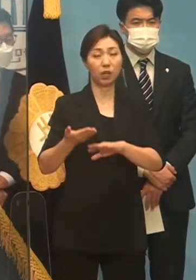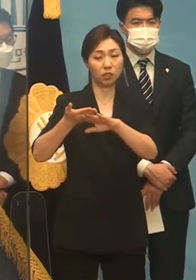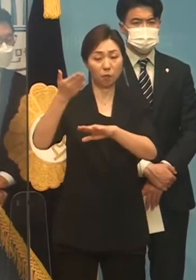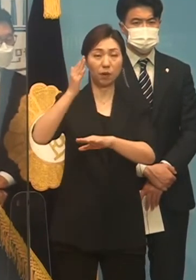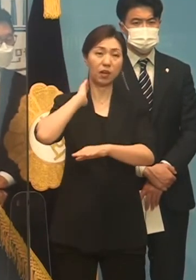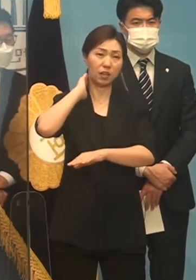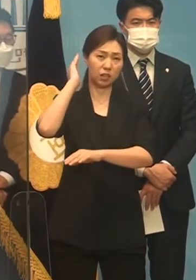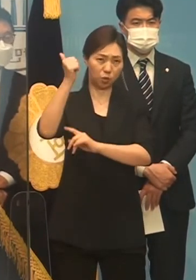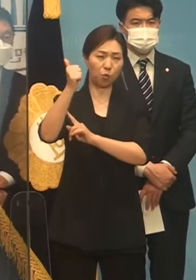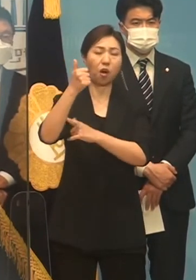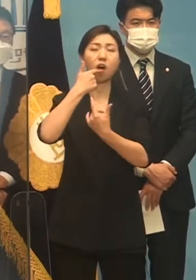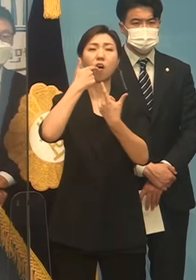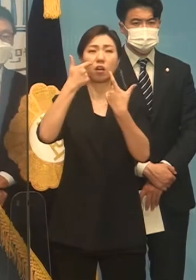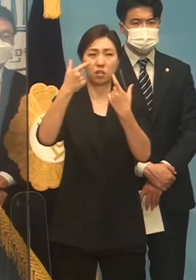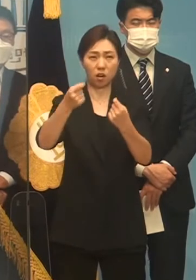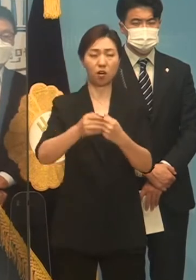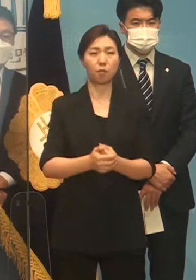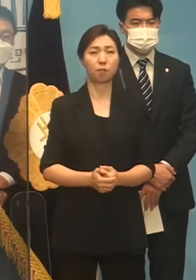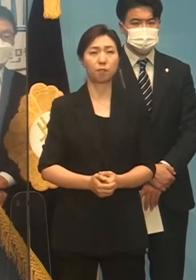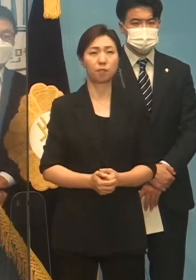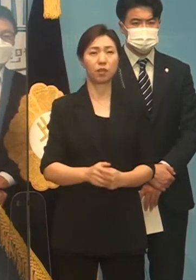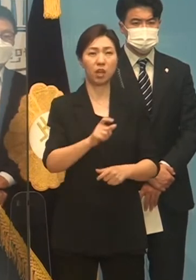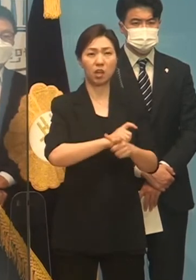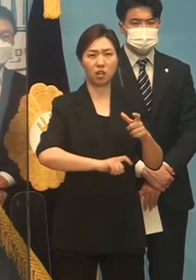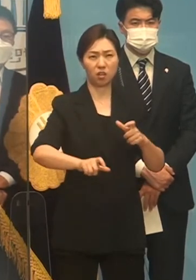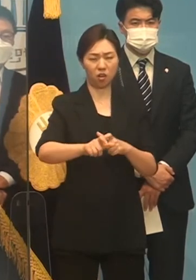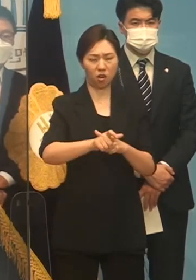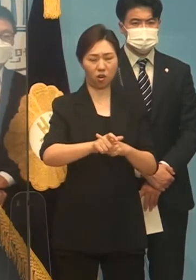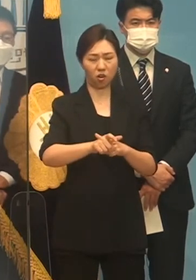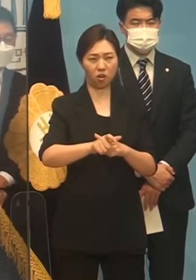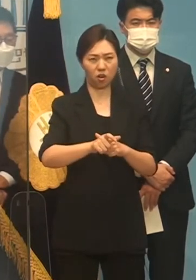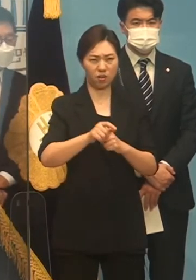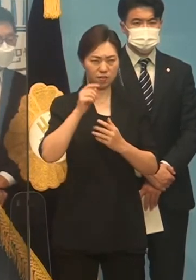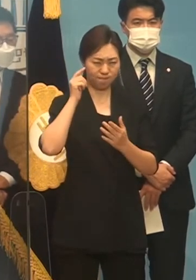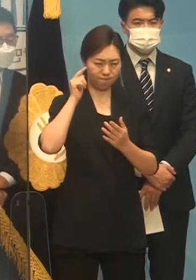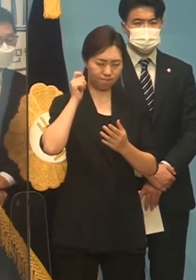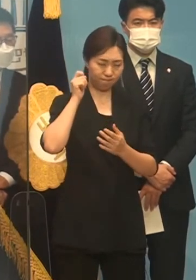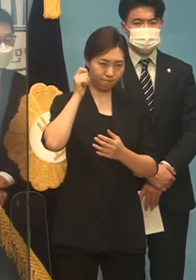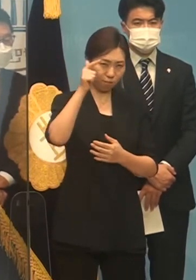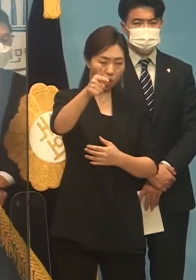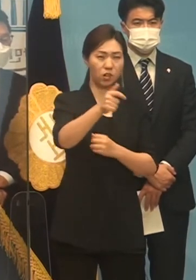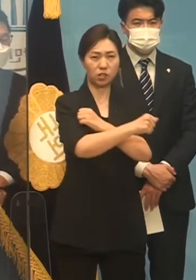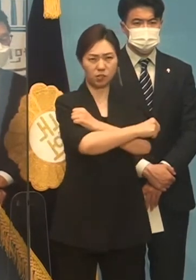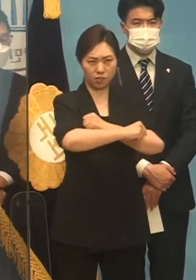길로 더 멀고 높게 걸어갈 것입니다.